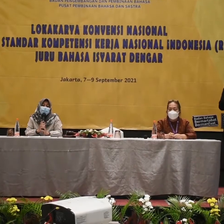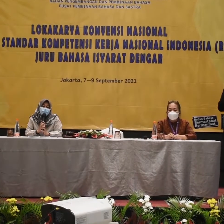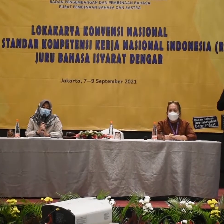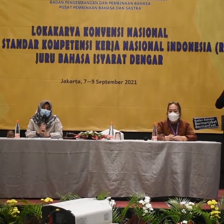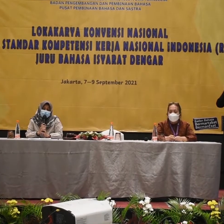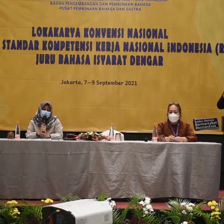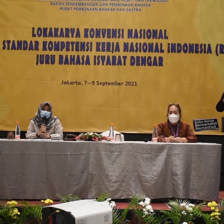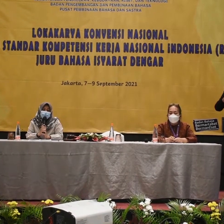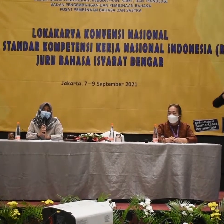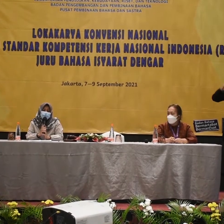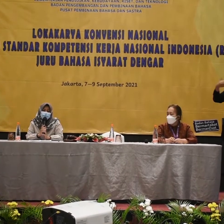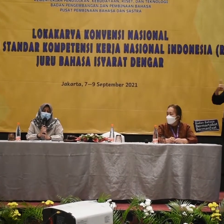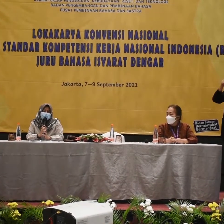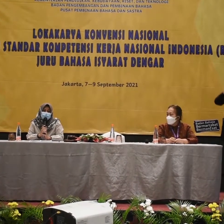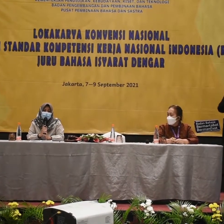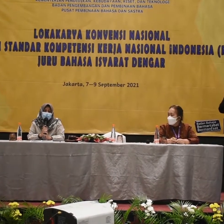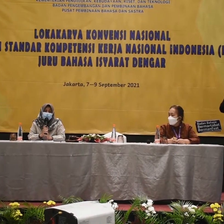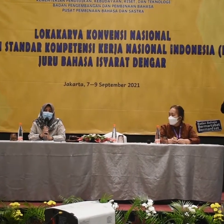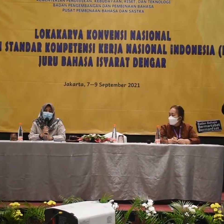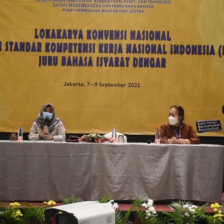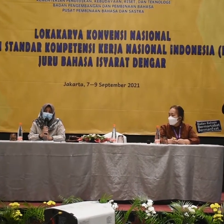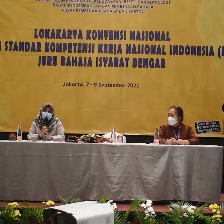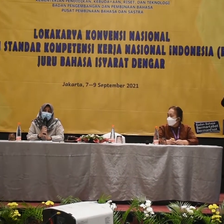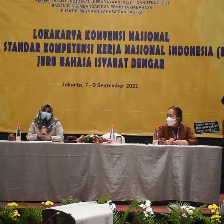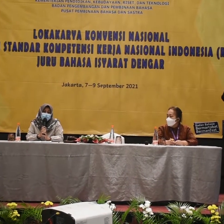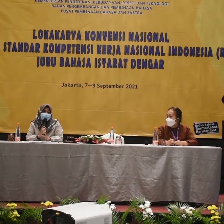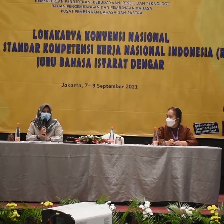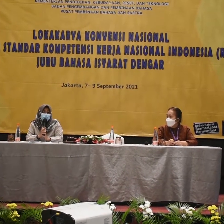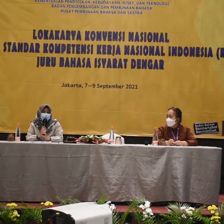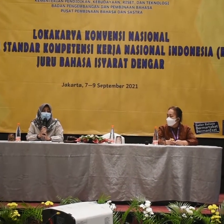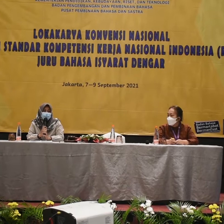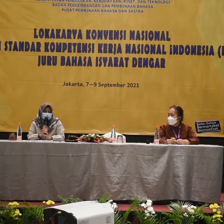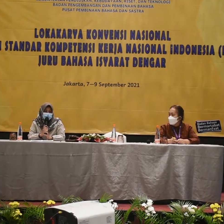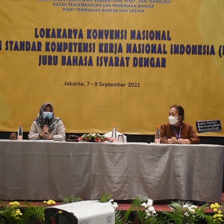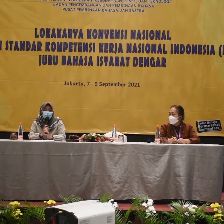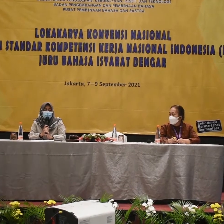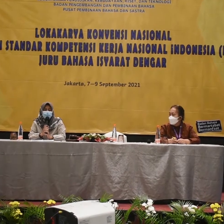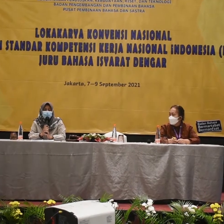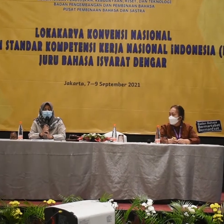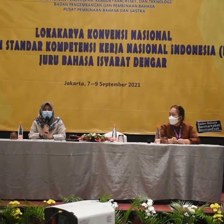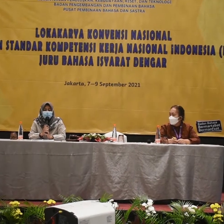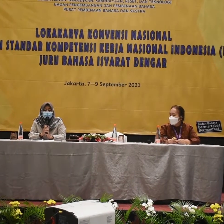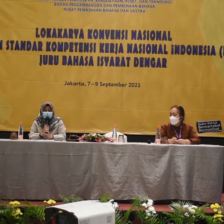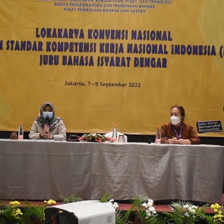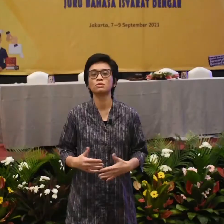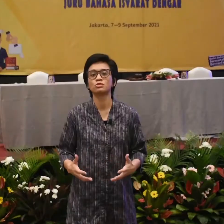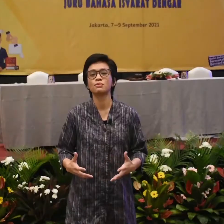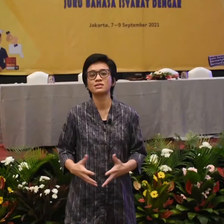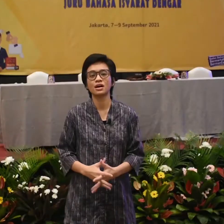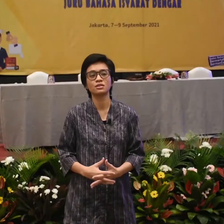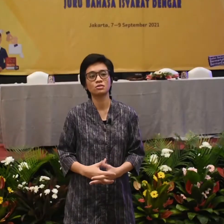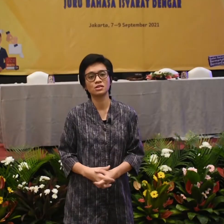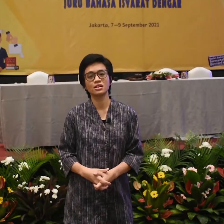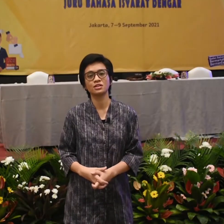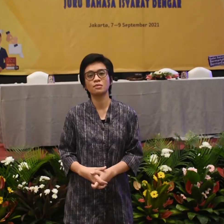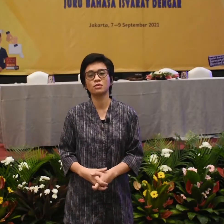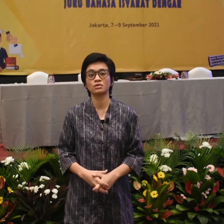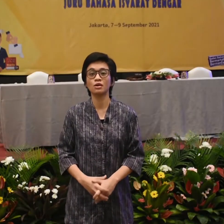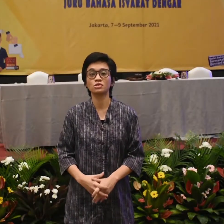cukup membuat saya harus berlatih cukup lama gitu. Dengan demikian, strateginya sebenarnya sebelum juru bahasakan tentu saja kita perlu tahu